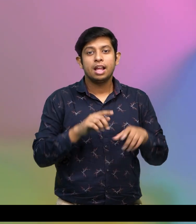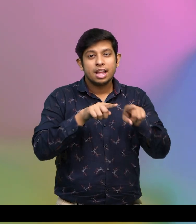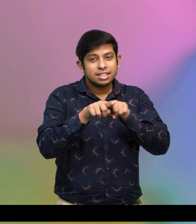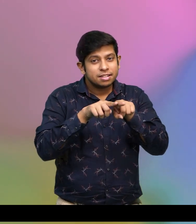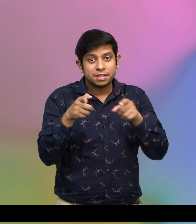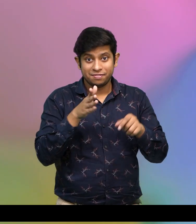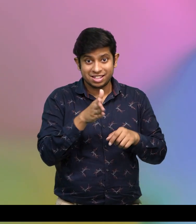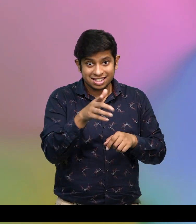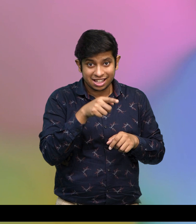ఉదాహరణ చేప.